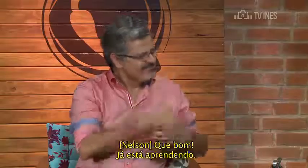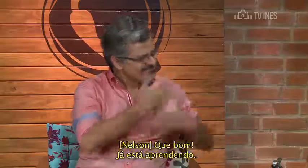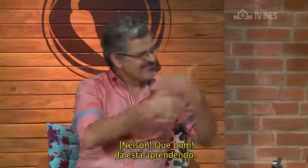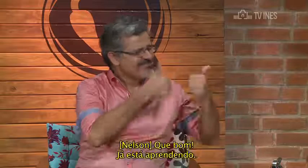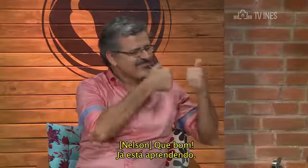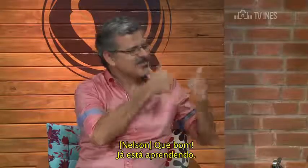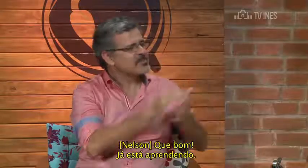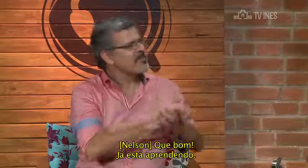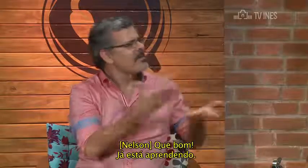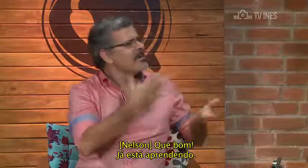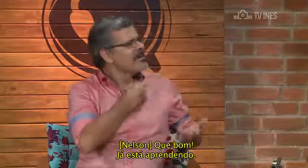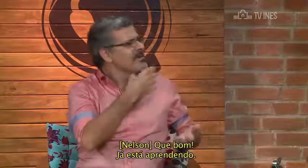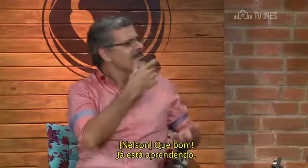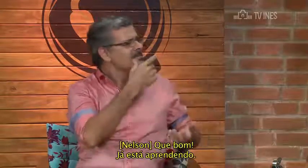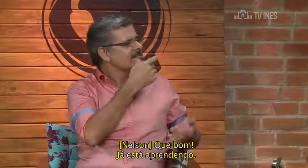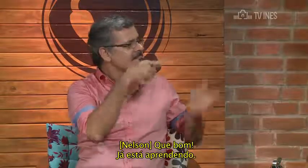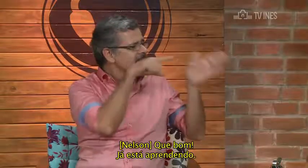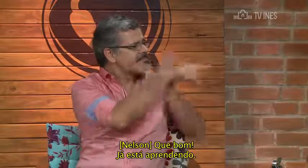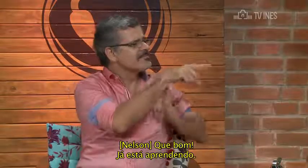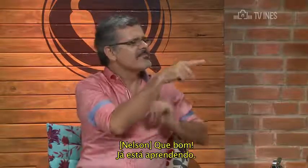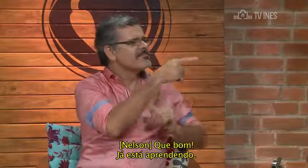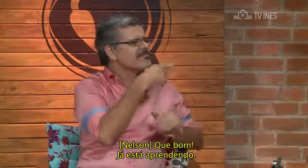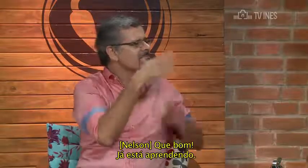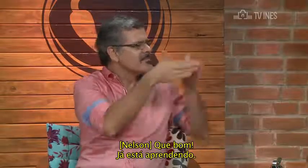Que bom, já está aprendendo.